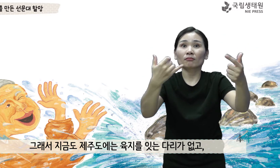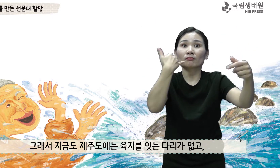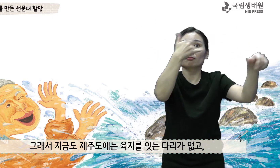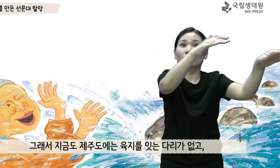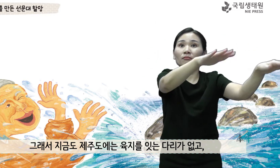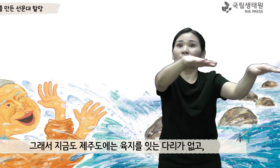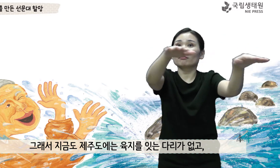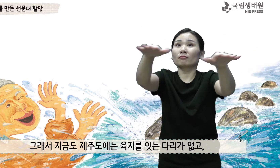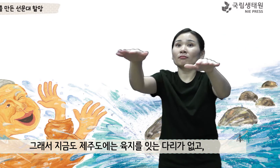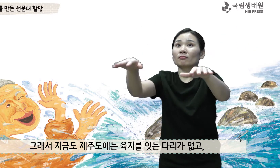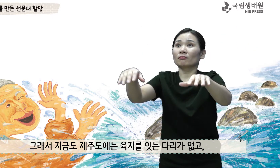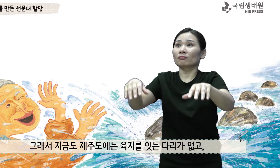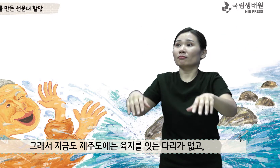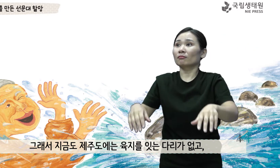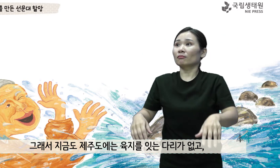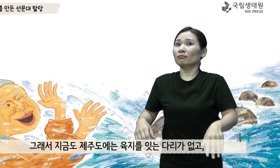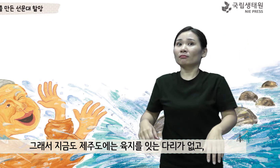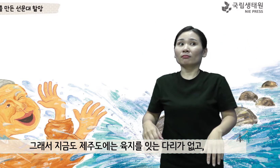잇는 다리가 없고